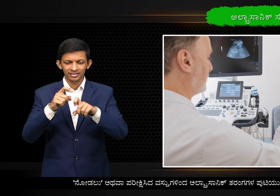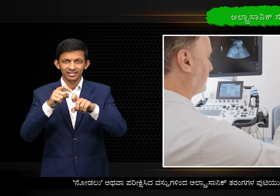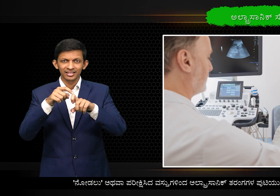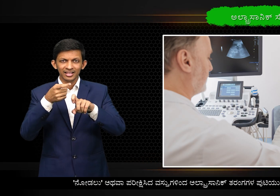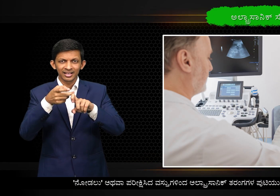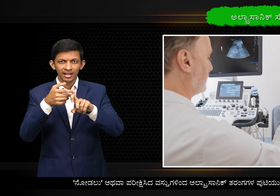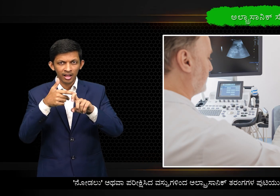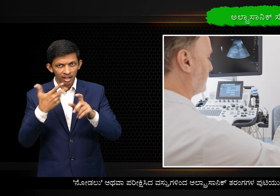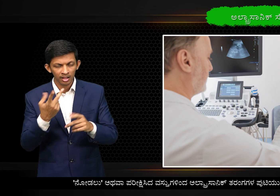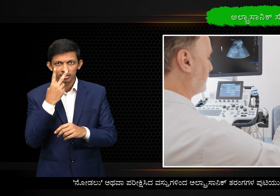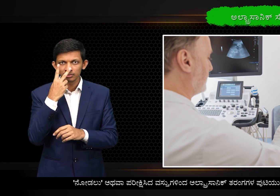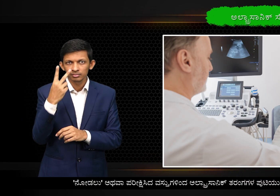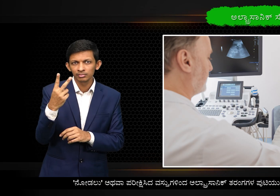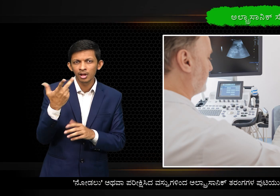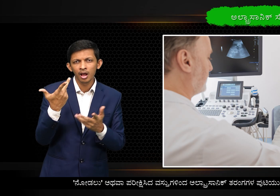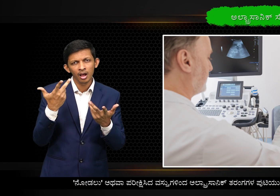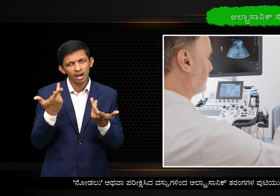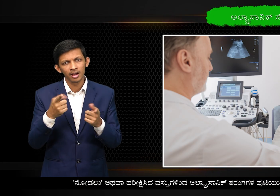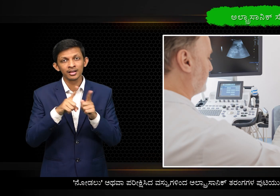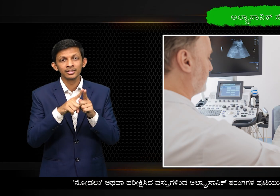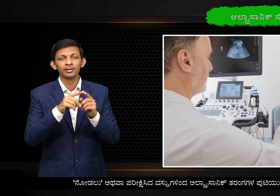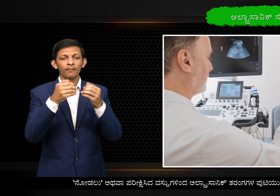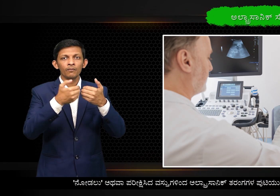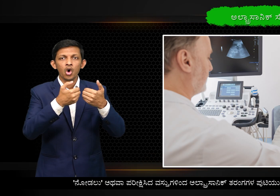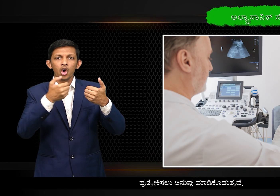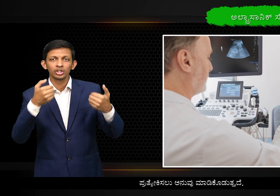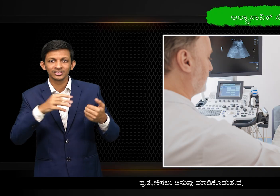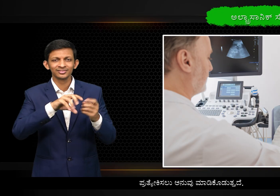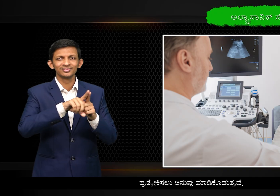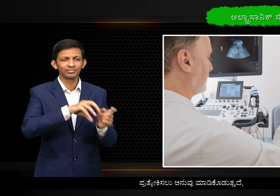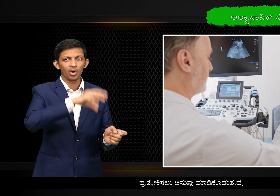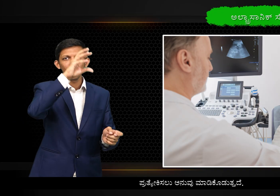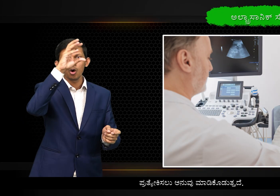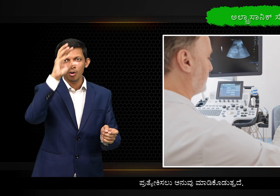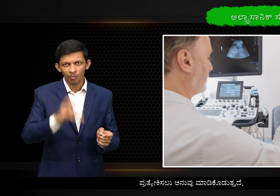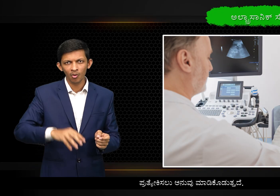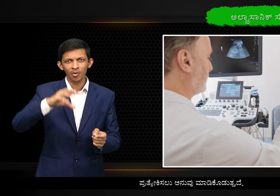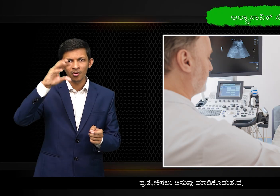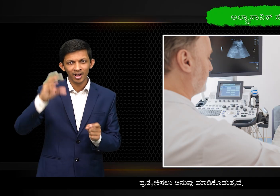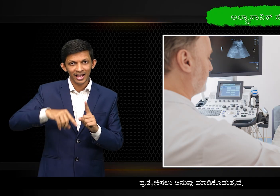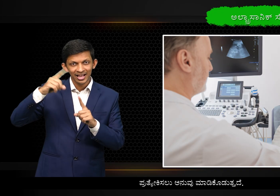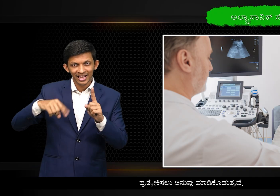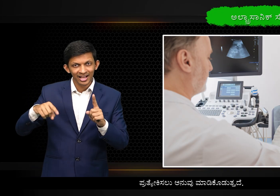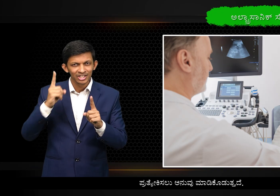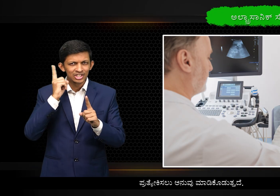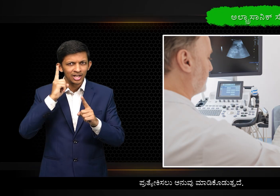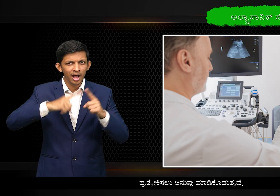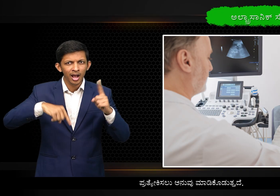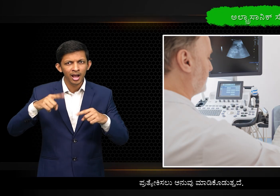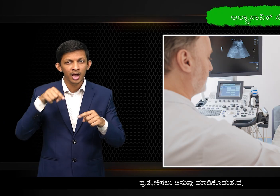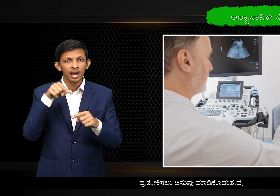ಪರೀಕ್ಷಿಸಿದ ವಸ್ತುಗಳಿಂದ ಅಲ್ಟ್ರಾಸಾನಿಕ್ ತರಂಗಗಳ ಪುಟಿಯುವ ಮೂಲಕ ಪ್ರತ್ಯೇಕಿಸಲು ಅನುವು ಮಾಡಿಕೊಡುತ್ತದೆ.